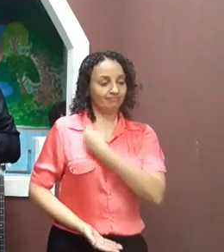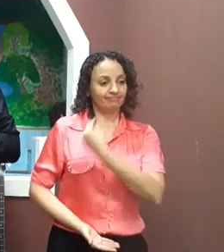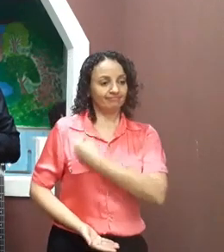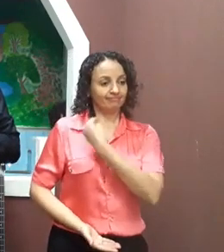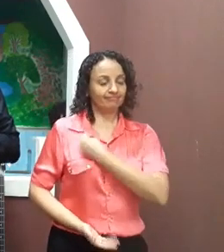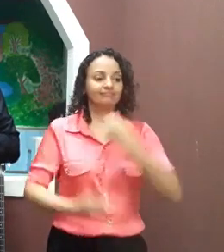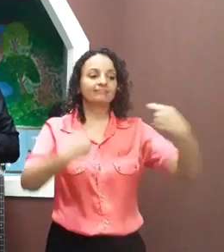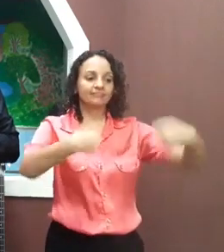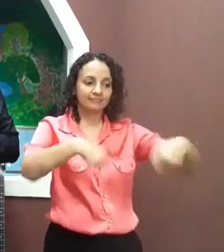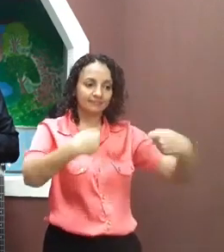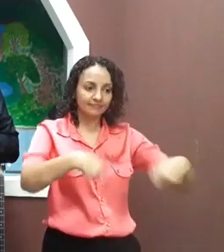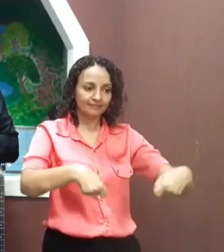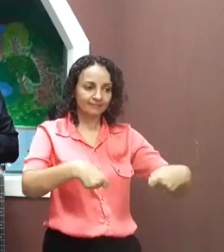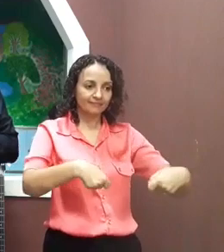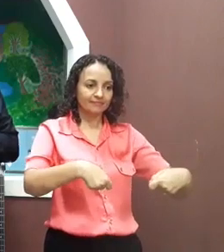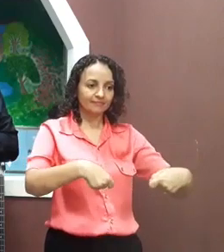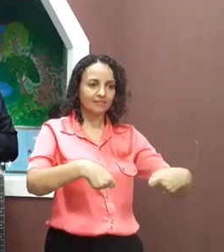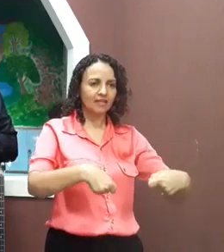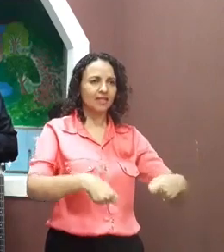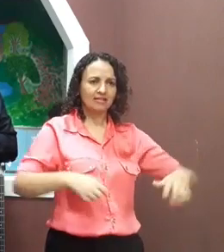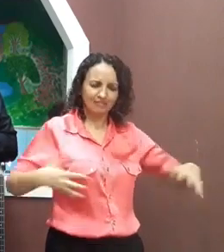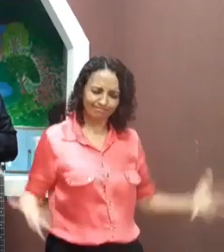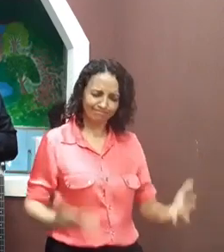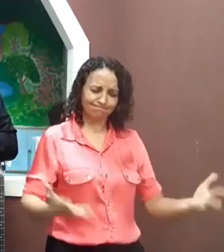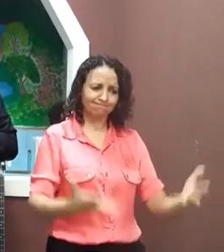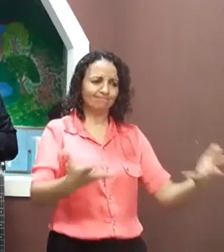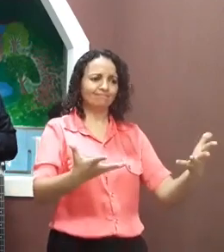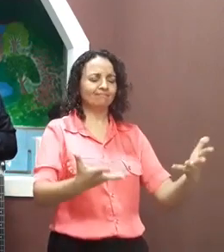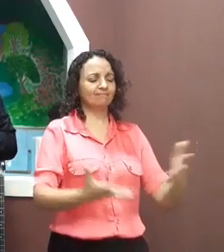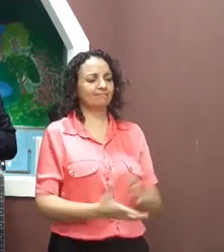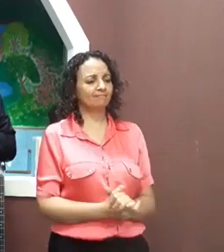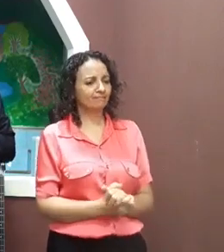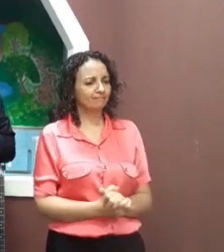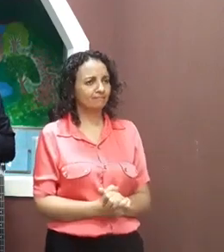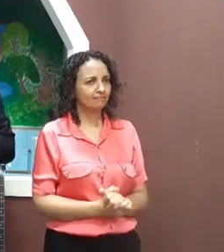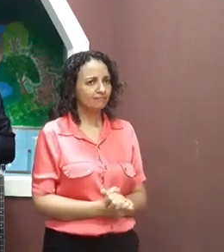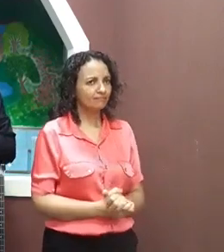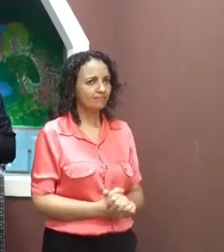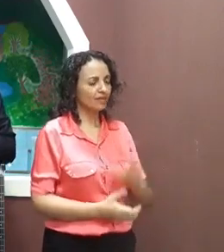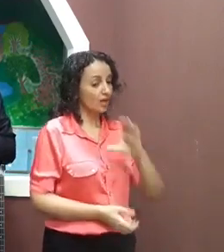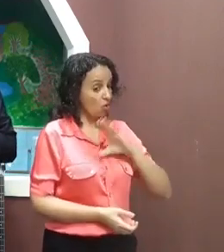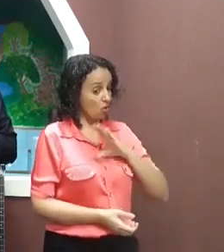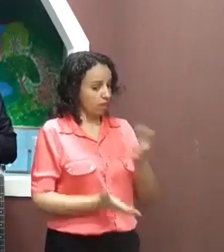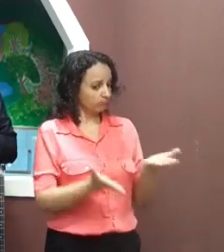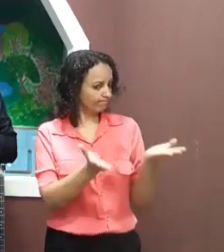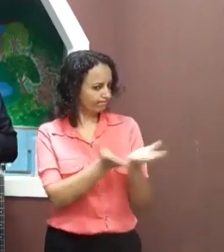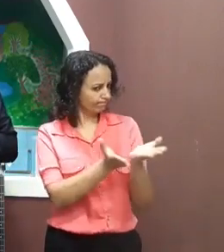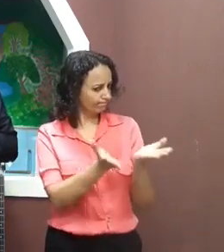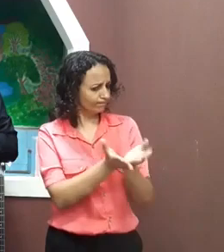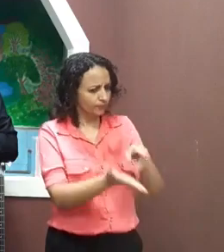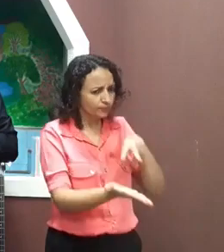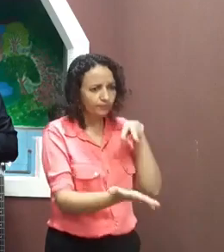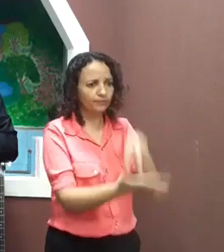necessário coragem para enfrentar as situações, é necessário coragem para ter uma vida cristã.